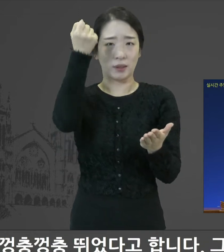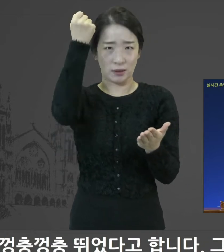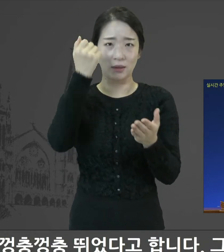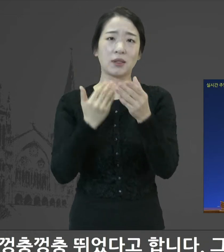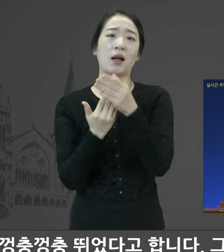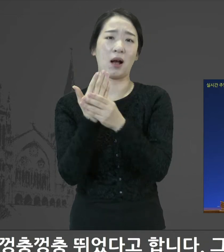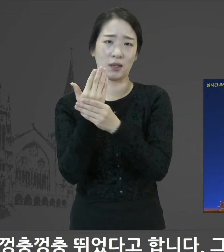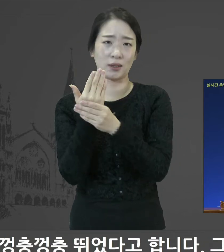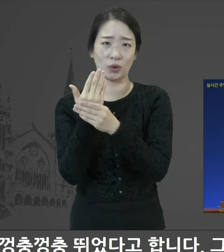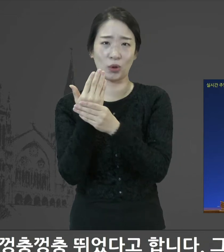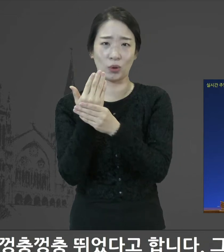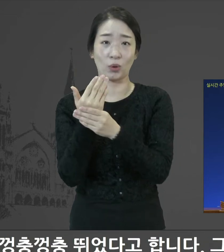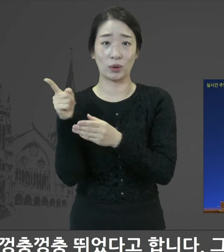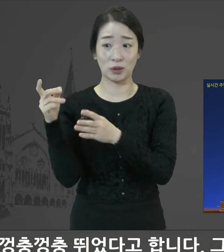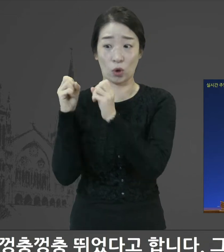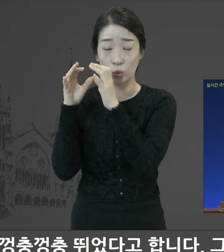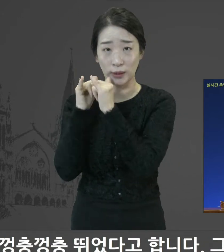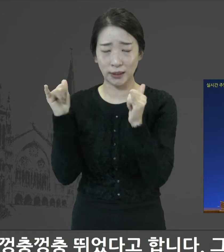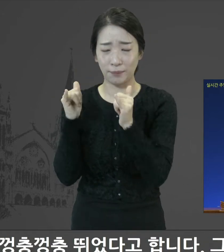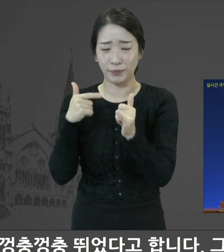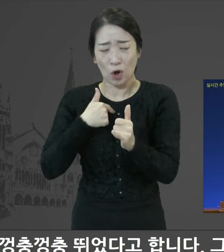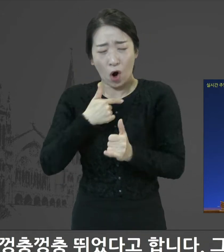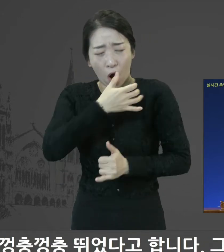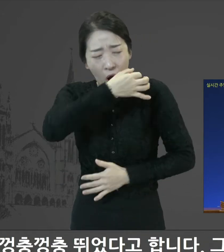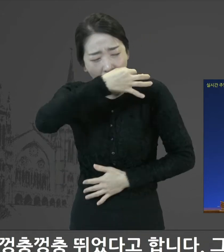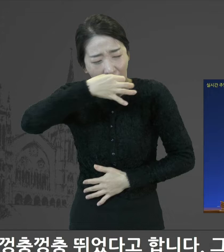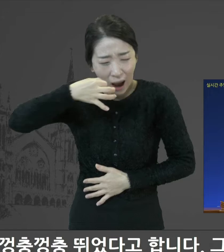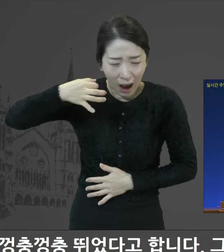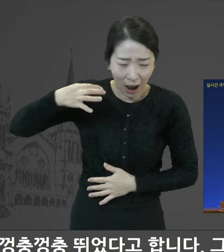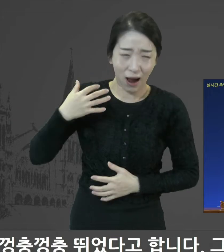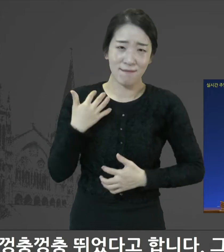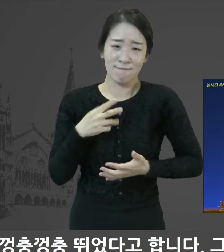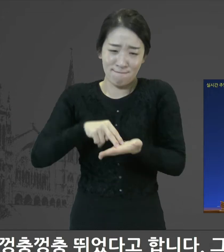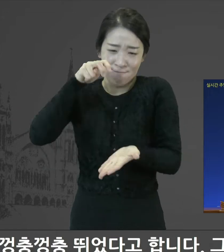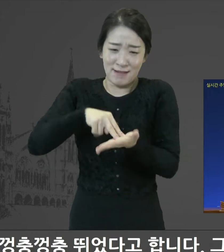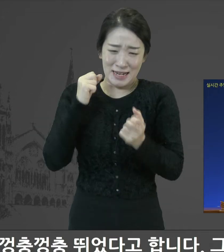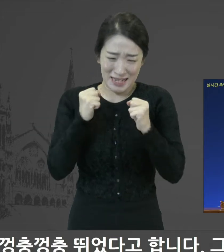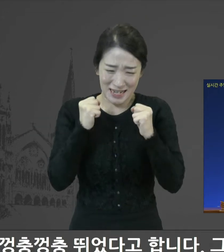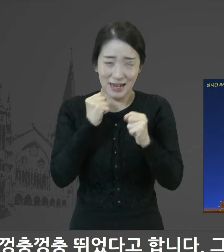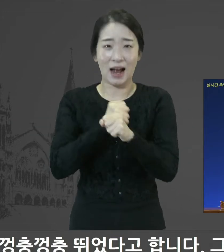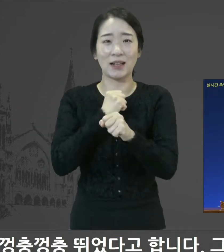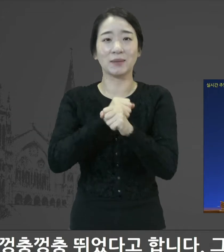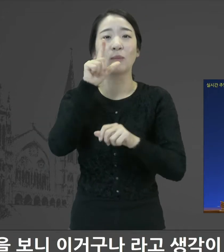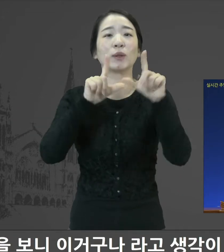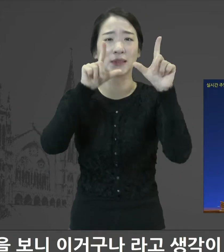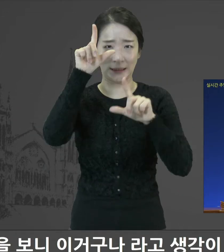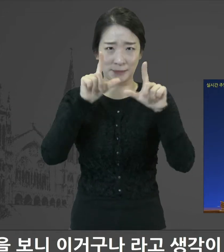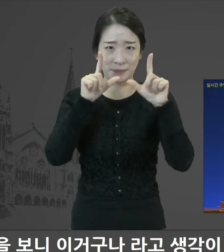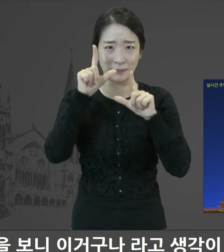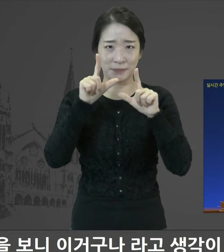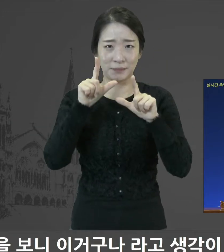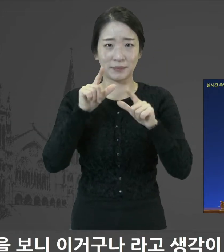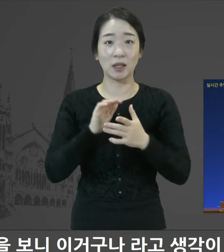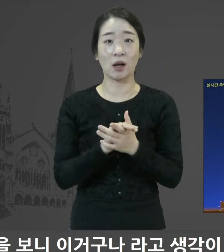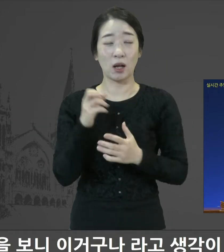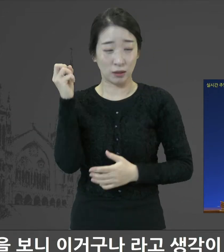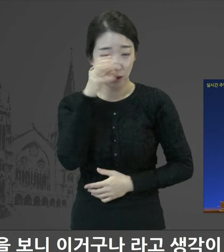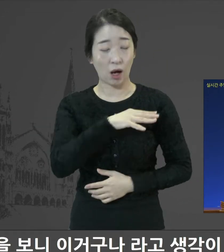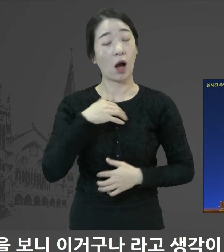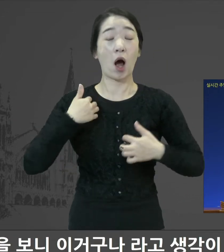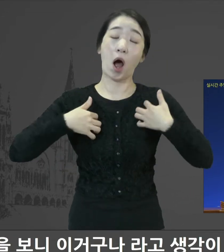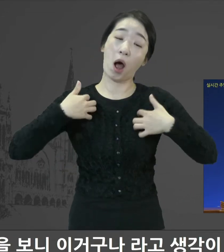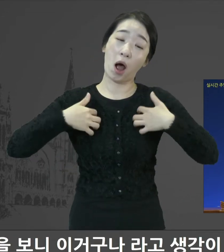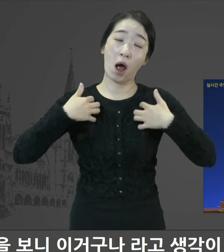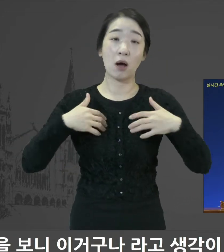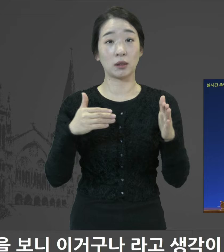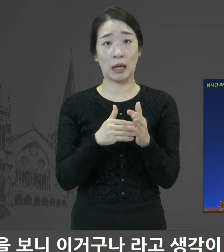스키르따오, 이게 뛰노는 거구나. 세례 요한이 예수님을 만나서 뛰노는 거구나. 흥이 있죠. 그냥 기쁜 거하고 다릅니다.